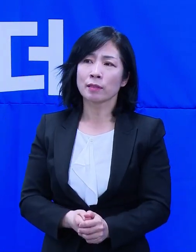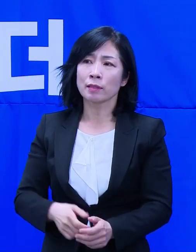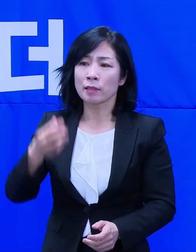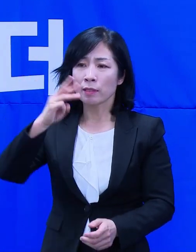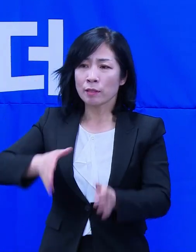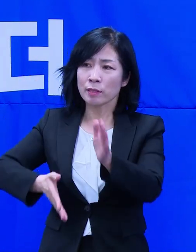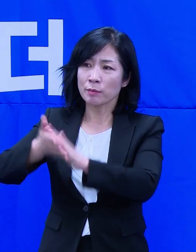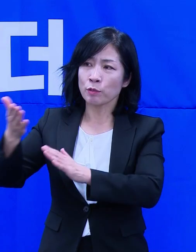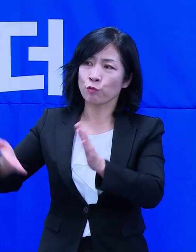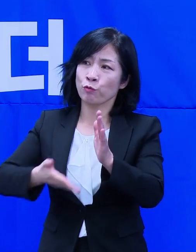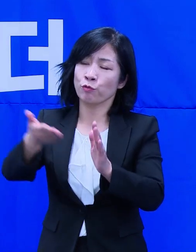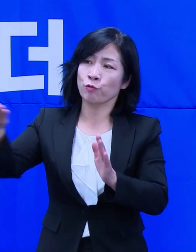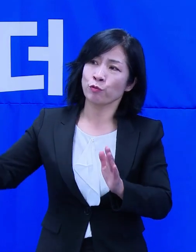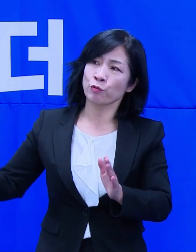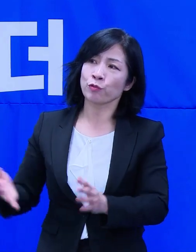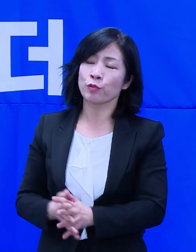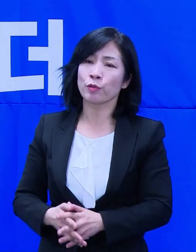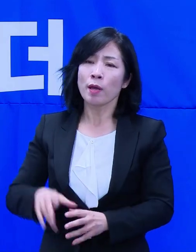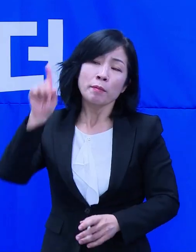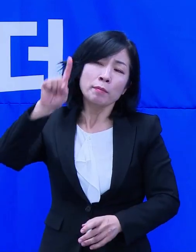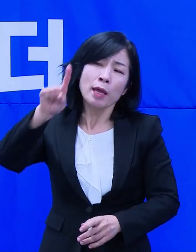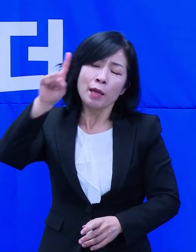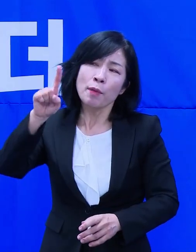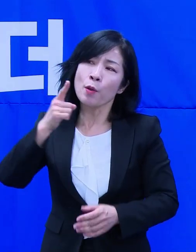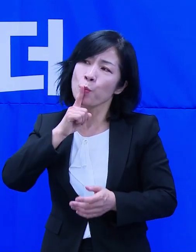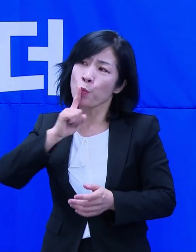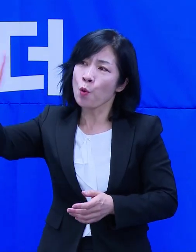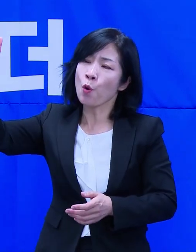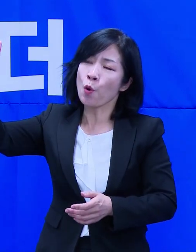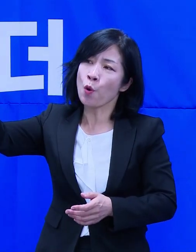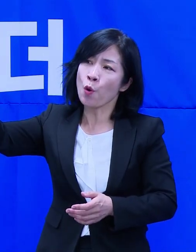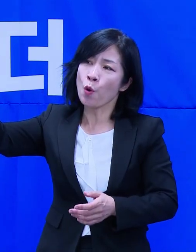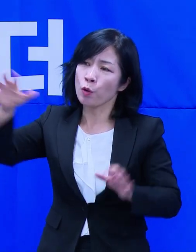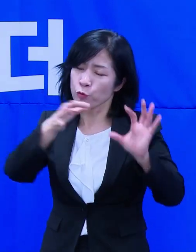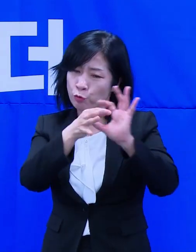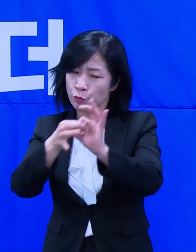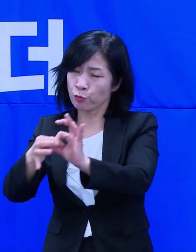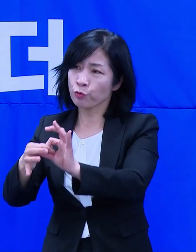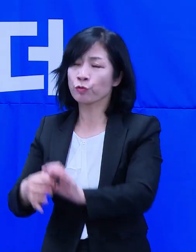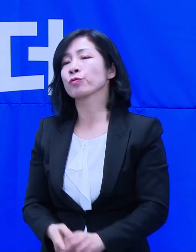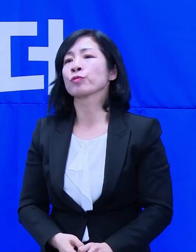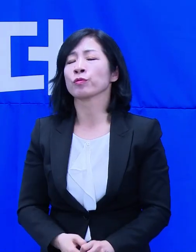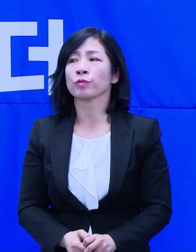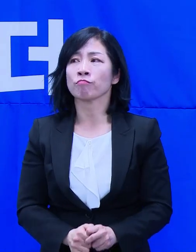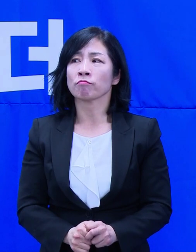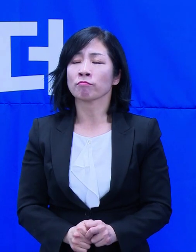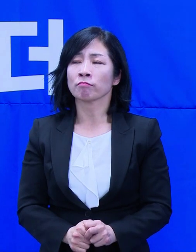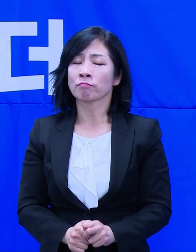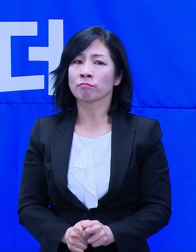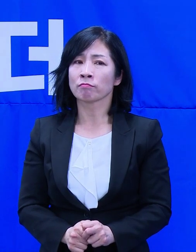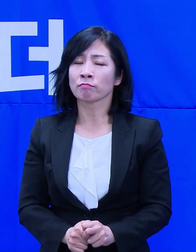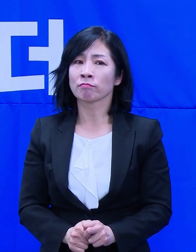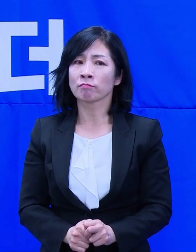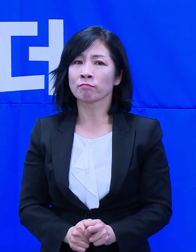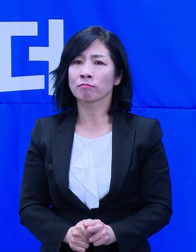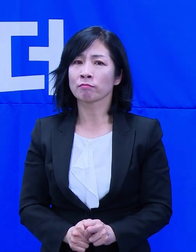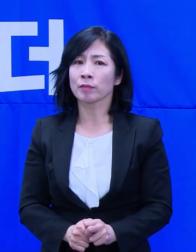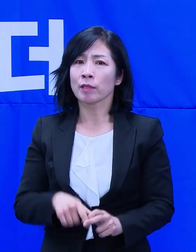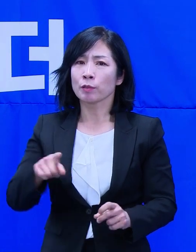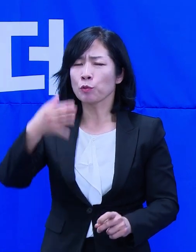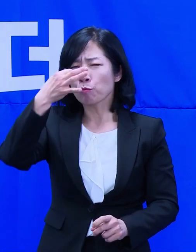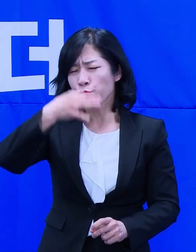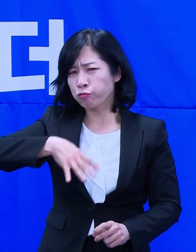여러분들께 일일 시정 보고를 드리는 마음으로 매일 써왔습니다. 그것이 힘든